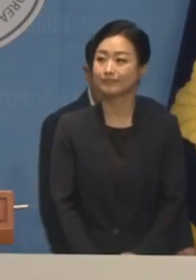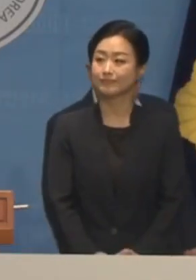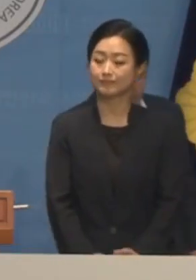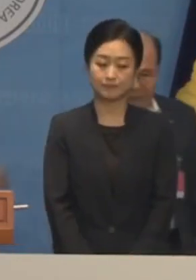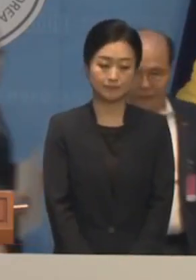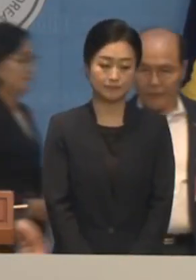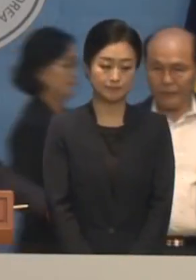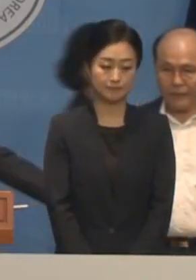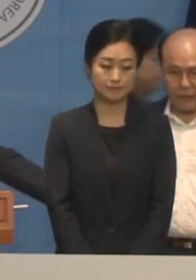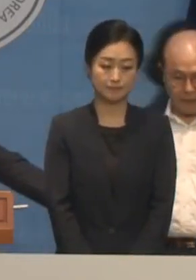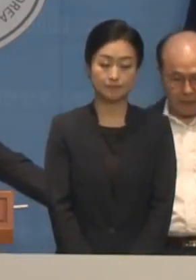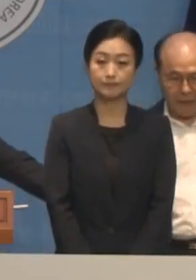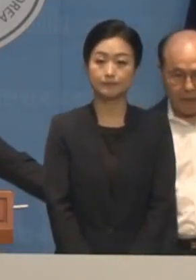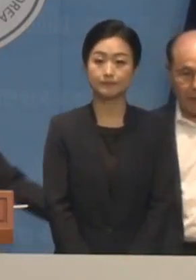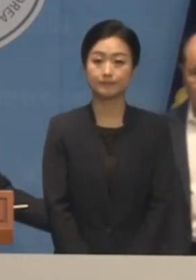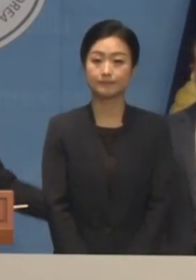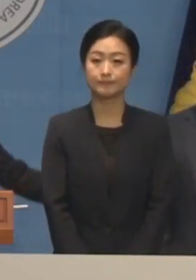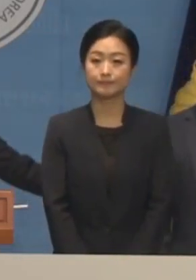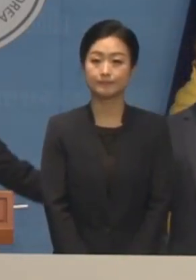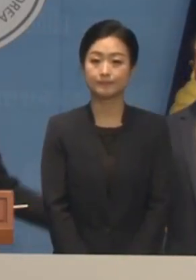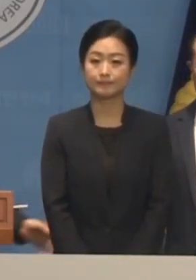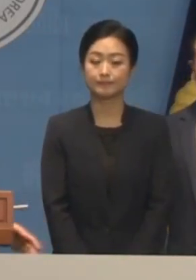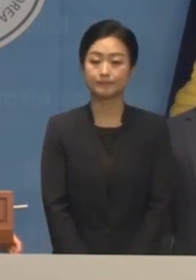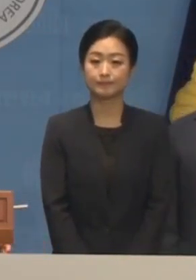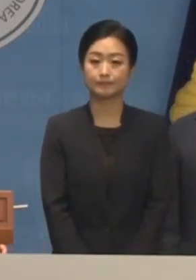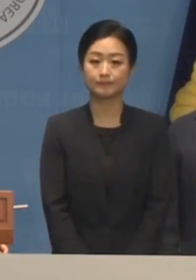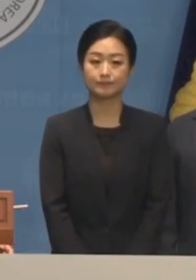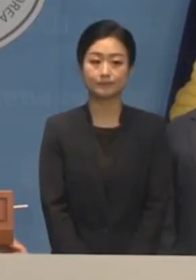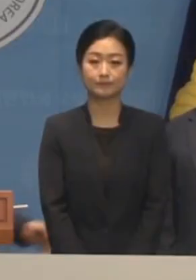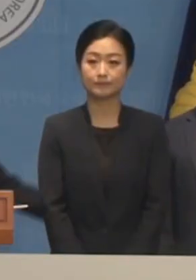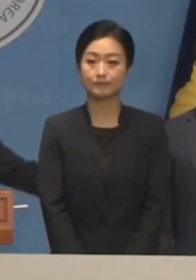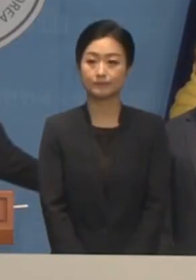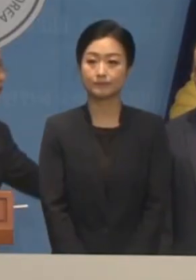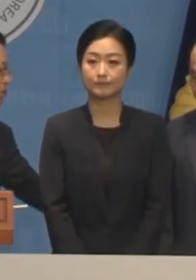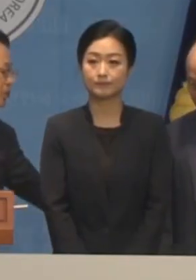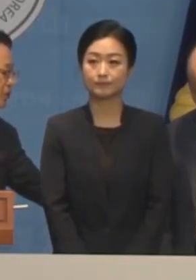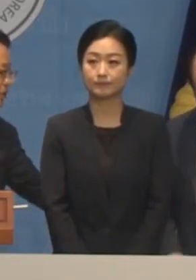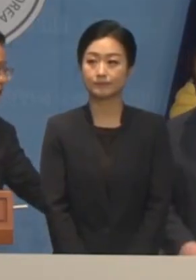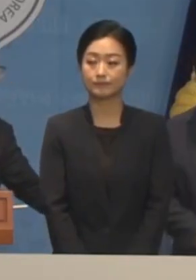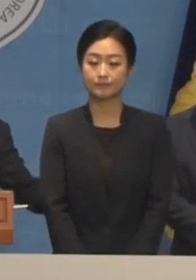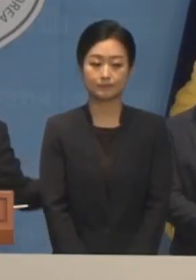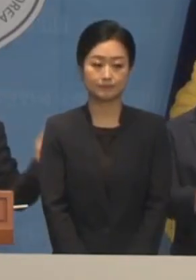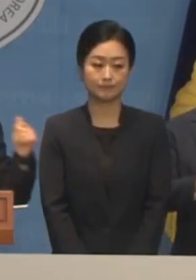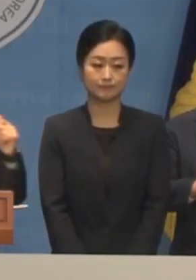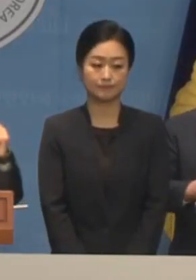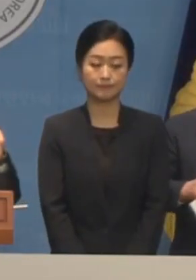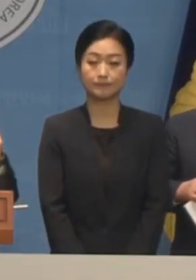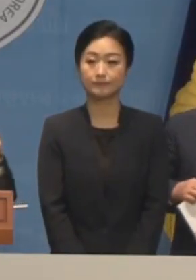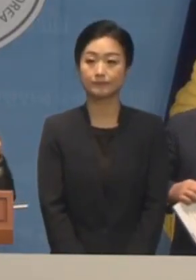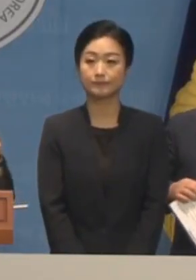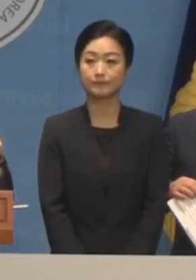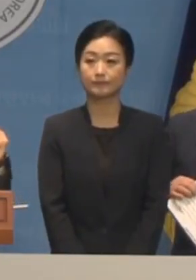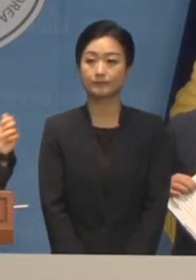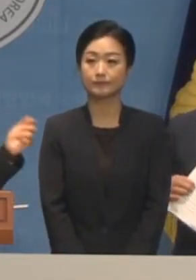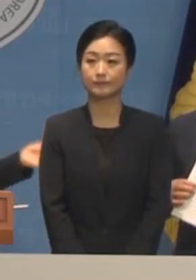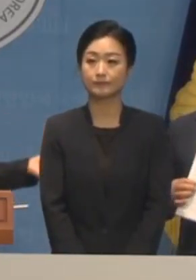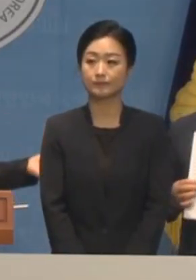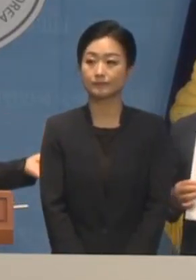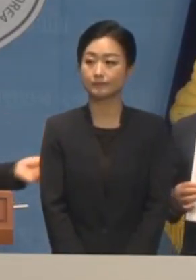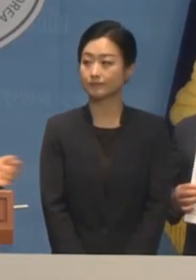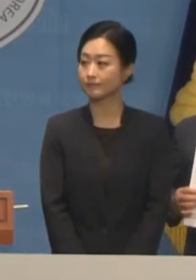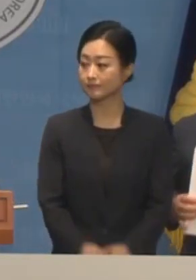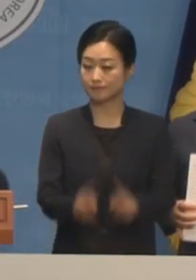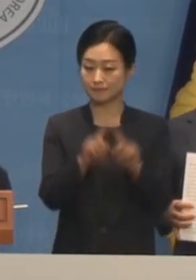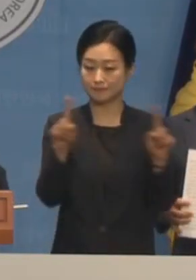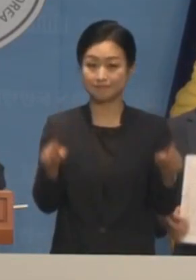예세요네 이렇게 이렇게 자기 피켓 들고 있으세요 예 피켓 좀